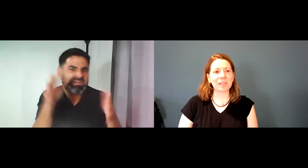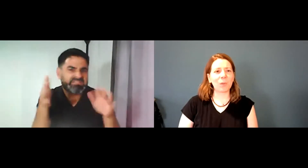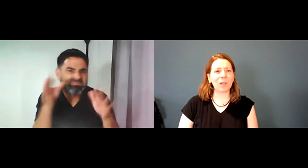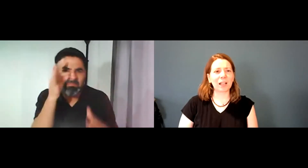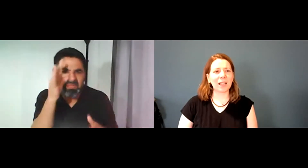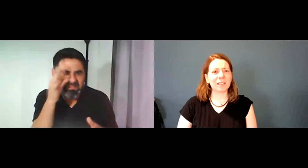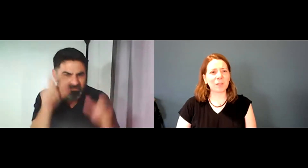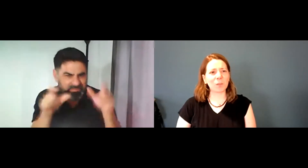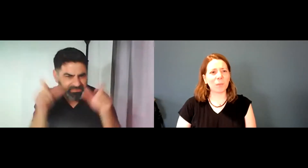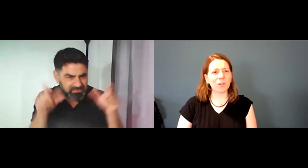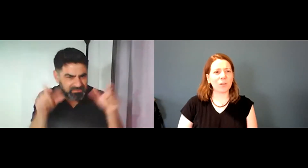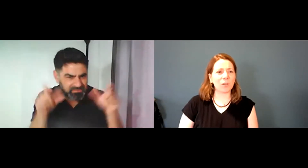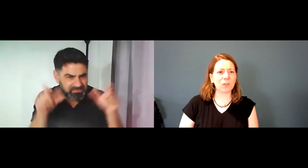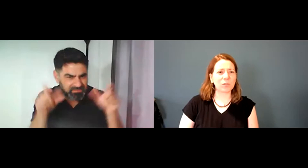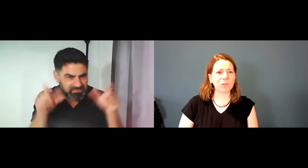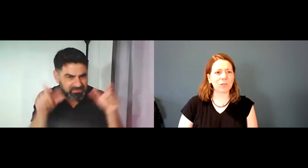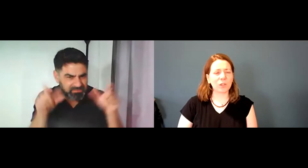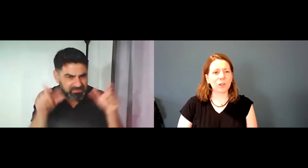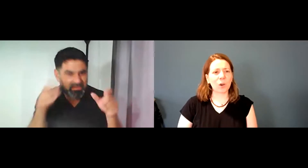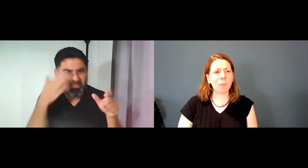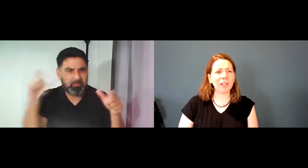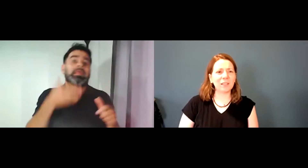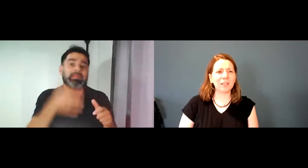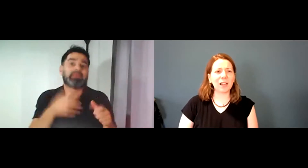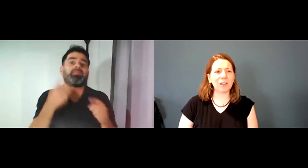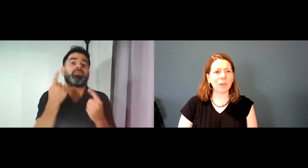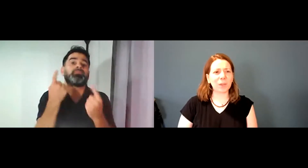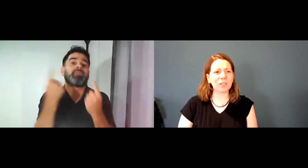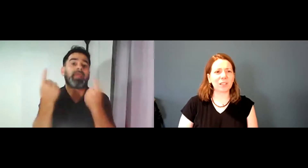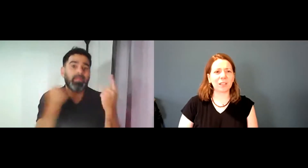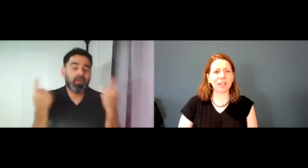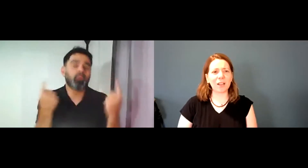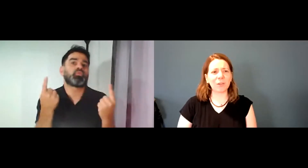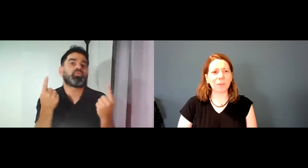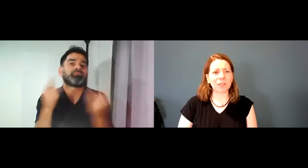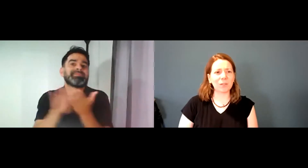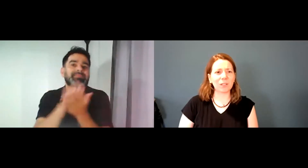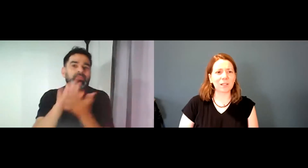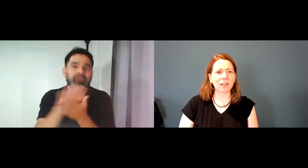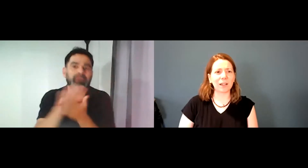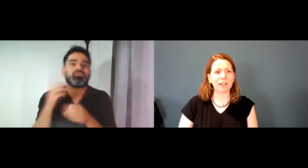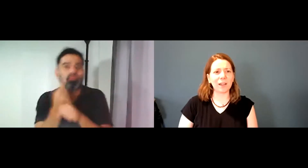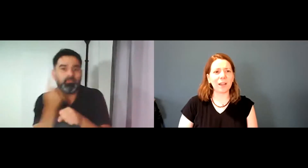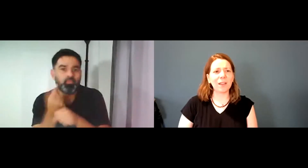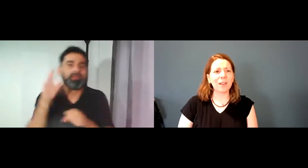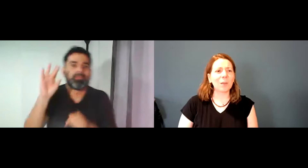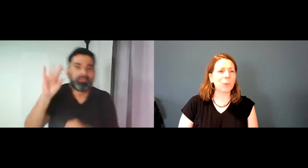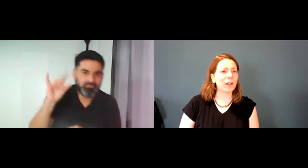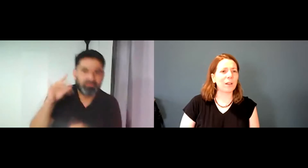Empezamos la clase más o menos con 20 y algo de personas, 30 y algo de personas en realidad. Después cada